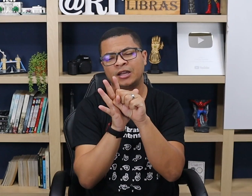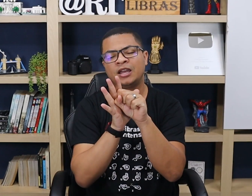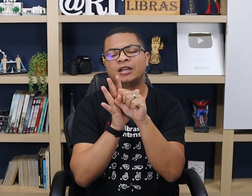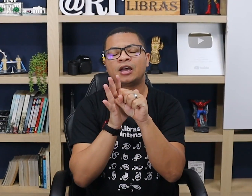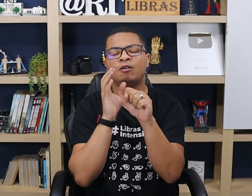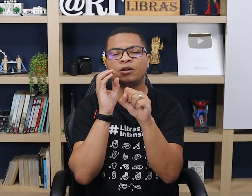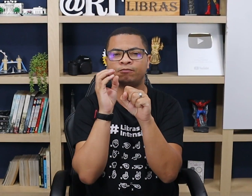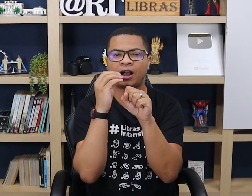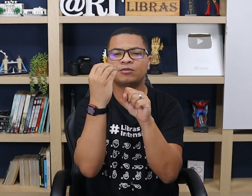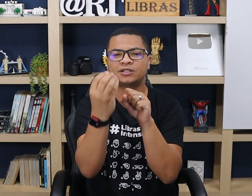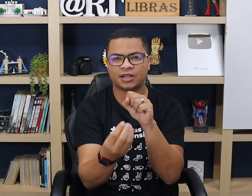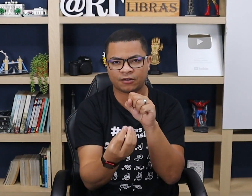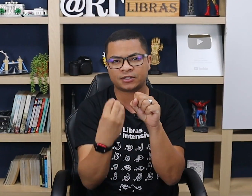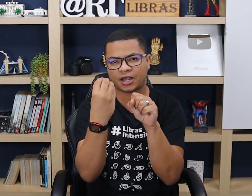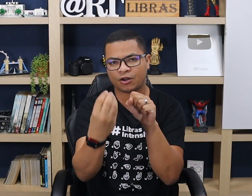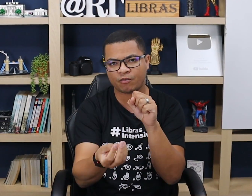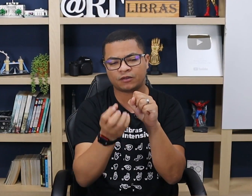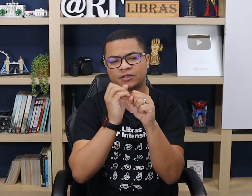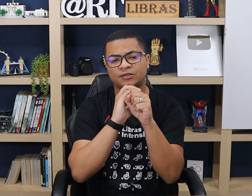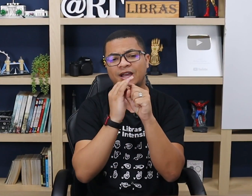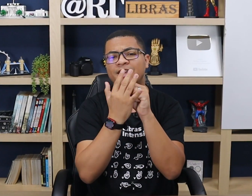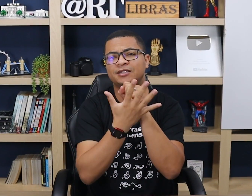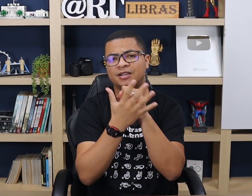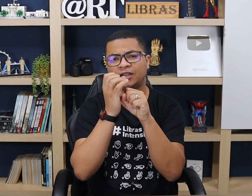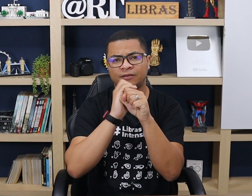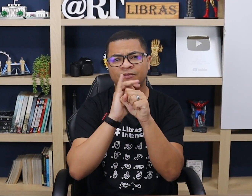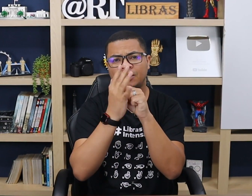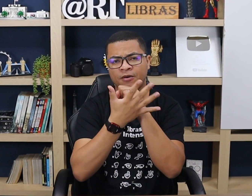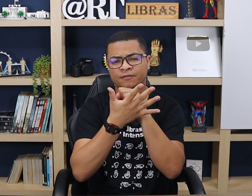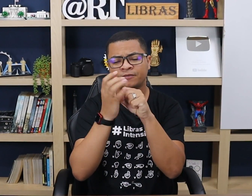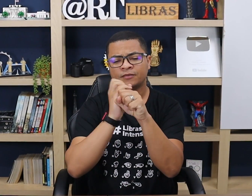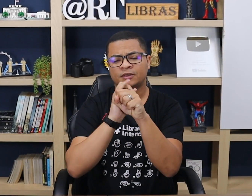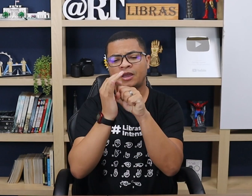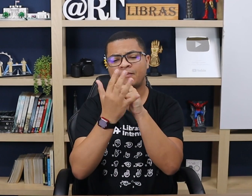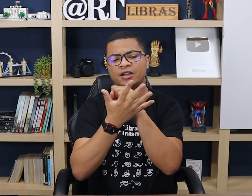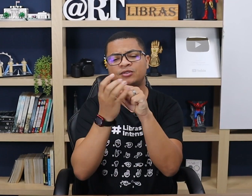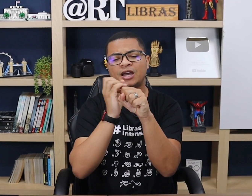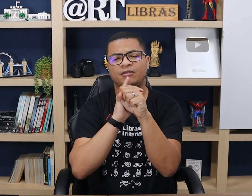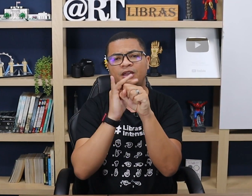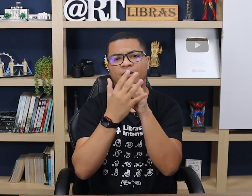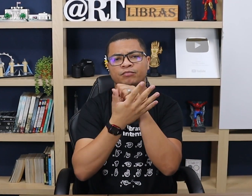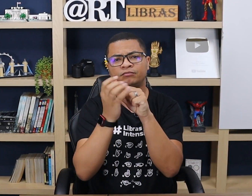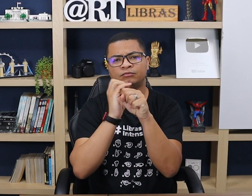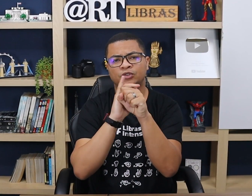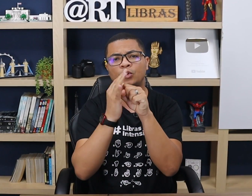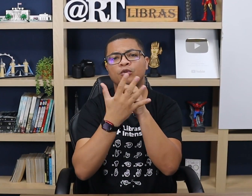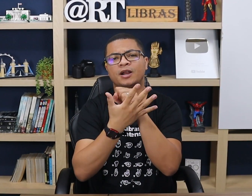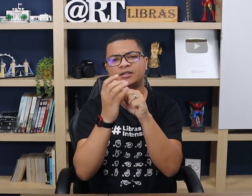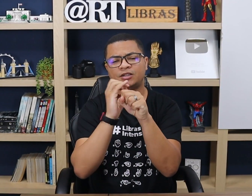então eu aconselho você recomendo você usar esse daqui tá bom que é mais usado aí em todo o Brasil